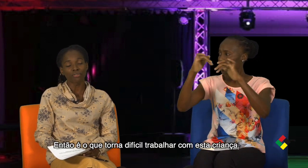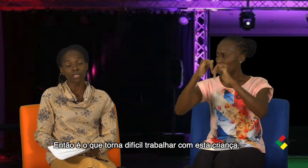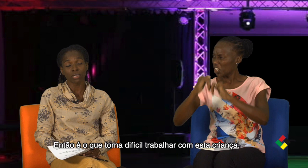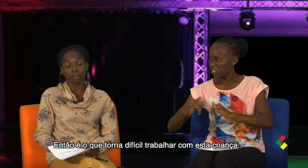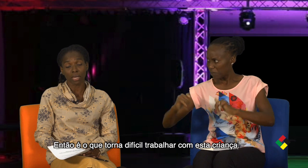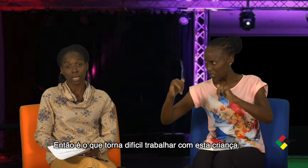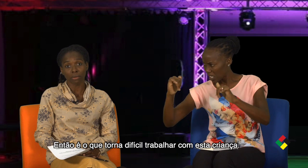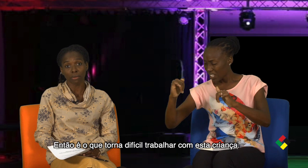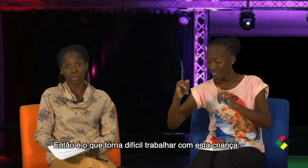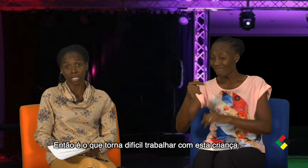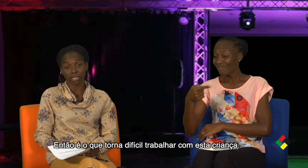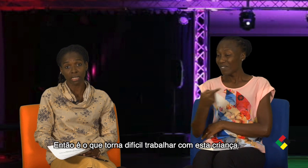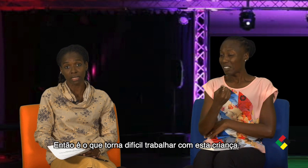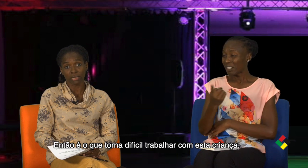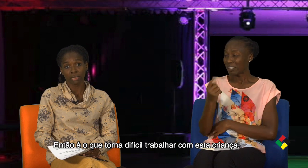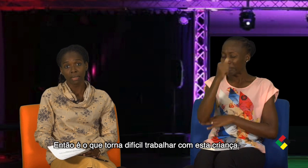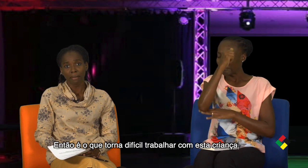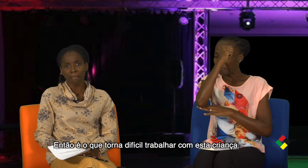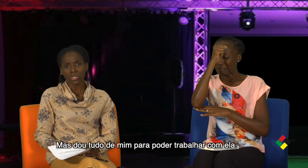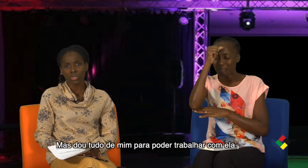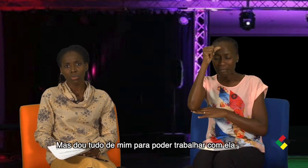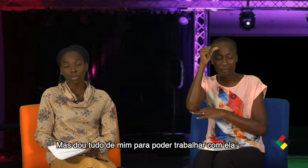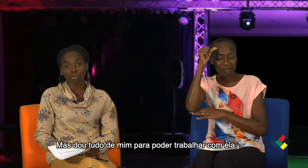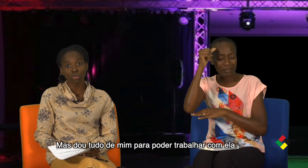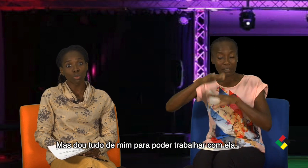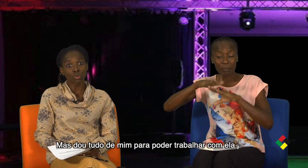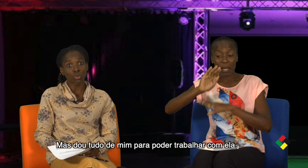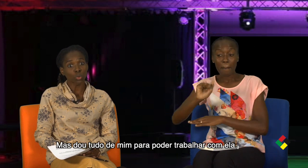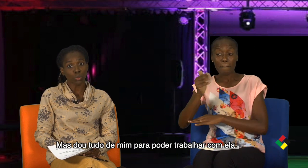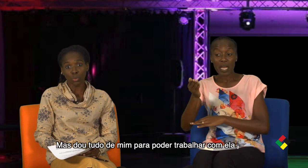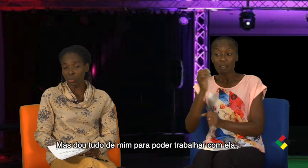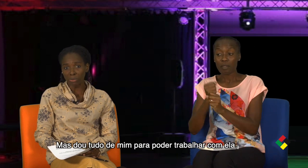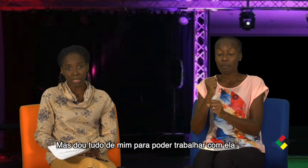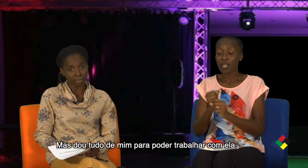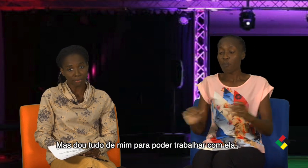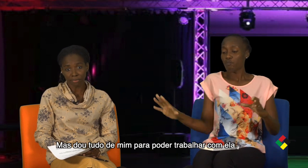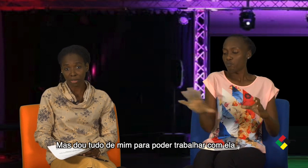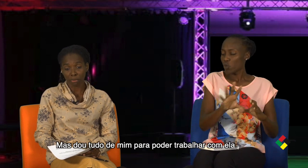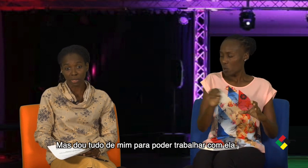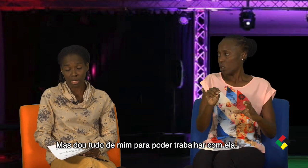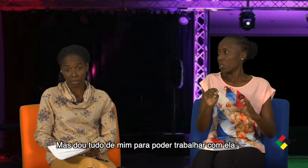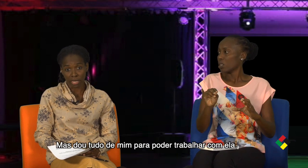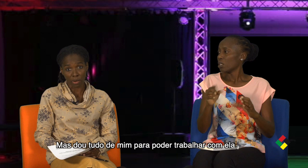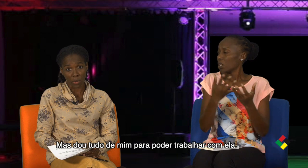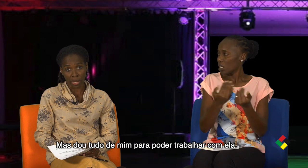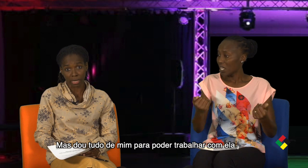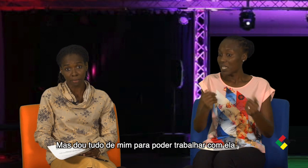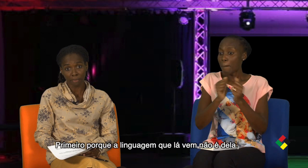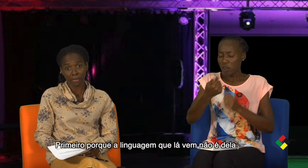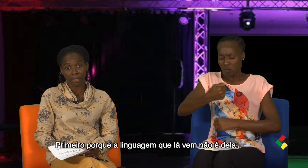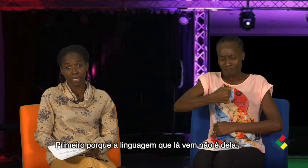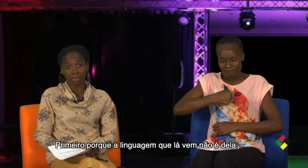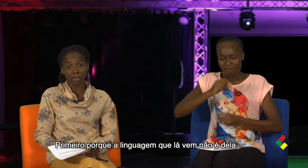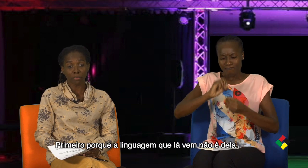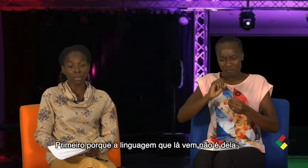difícil trabalhar com esta criança. Mas eu dou todo de mim para poder trabalhar com ela. Primeiro porque